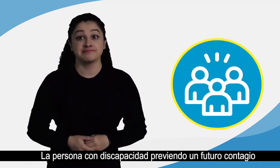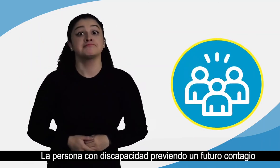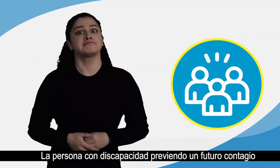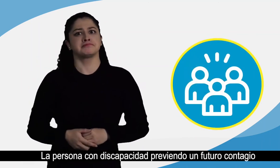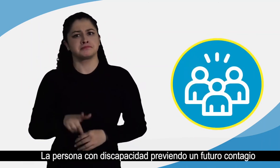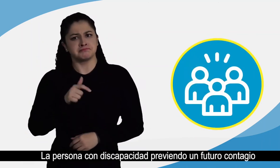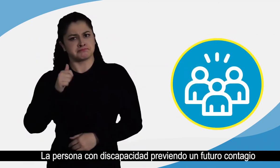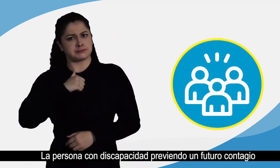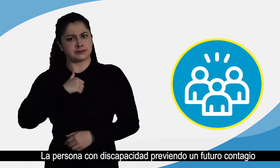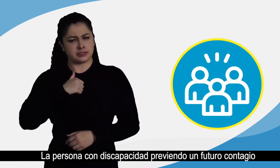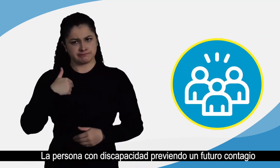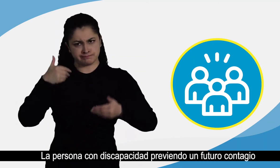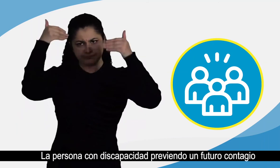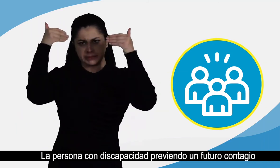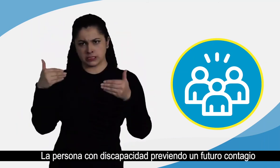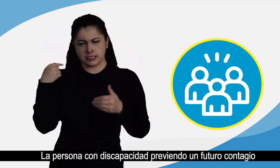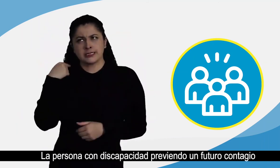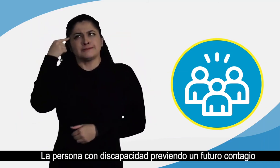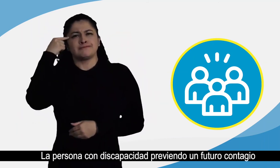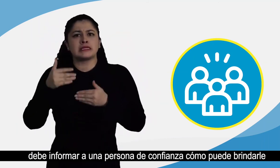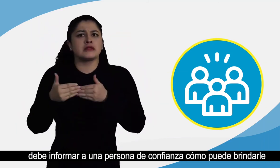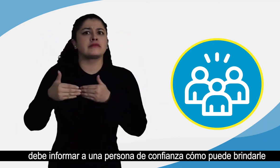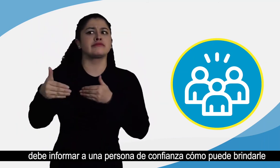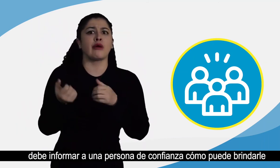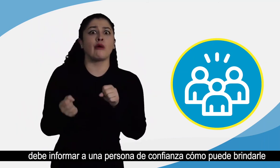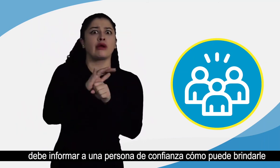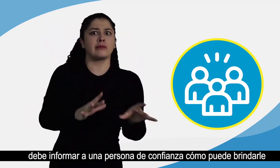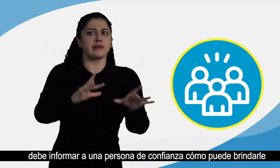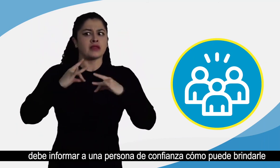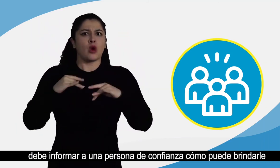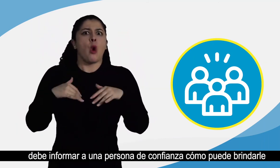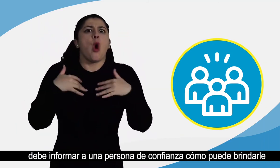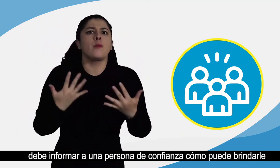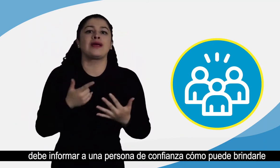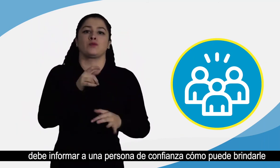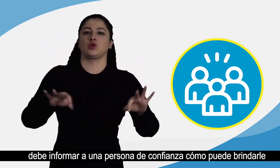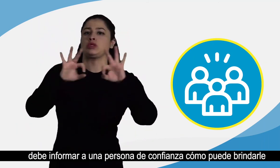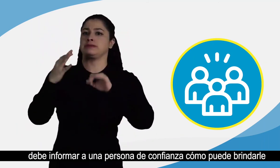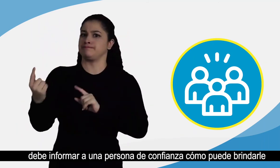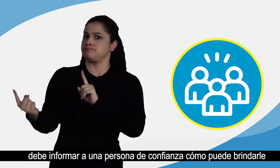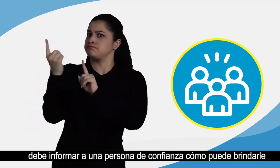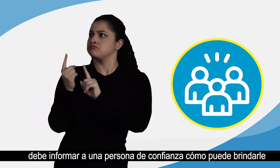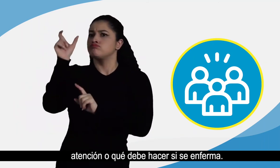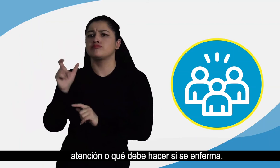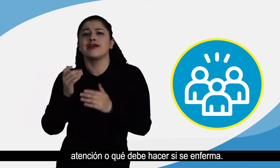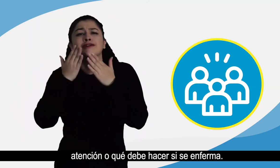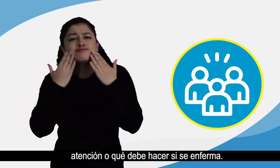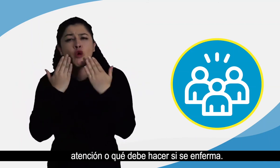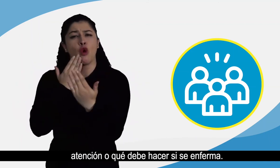La persona con discapacidad previniendo un futuro contagio debe informar a una persona de confianza 10. Cómo puede brindarle atención o qué debe